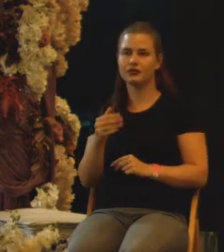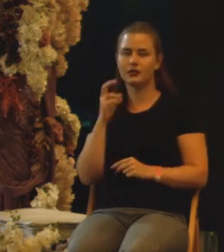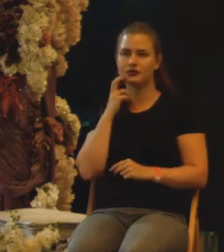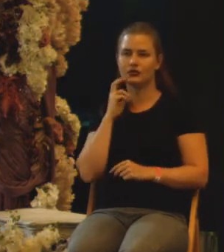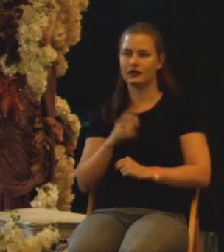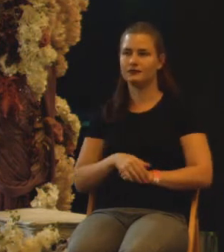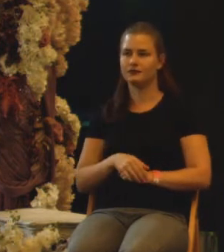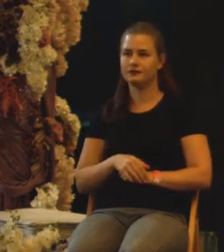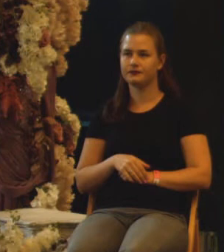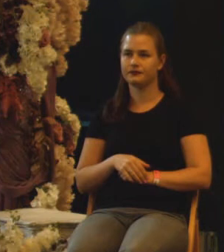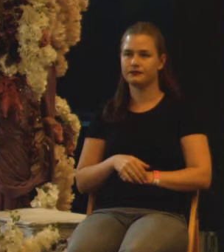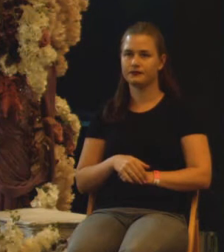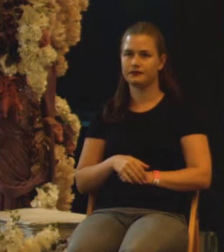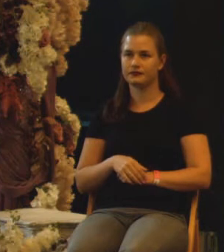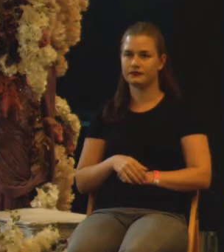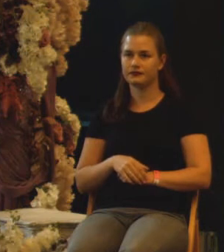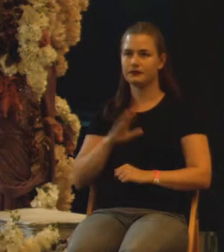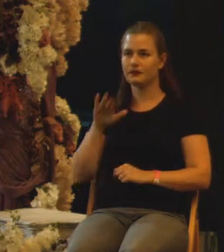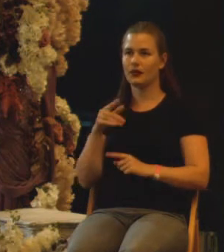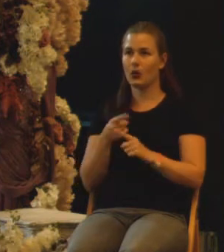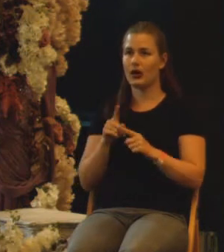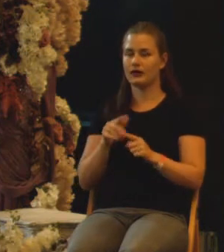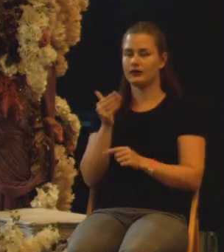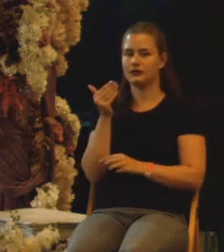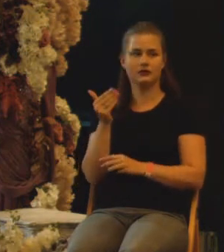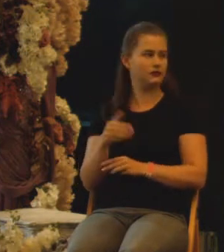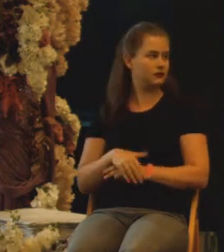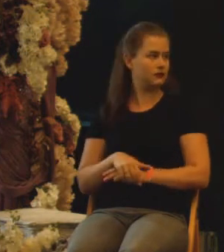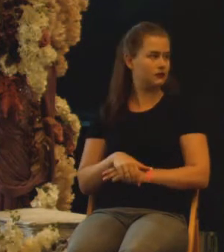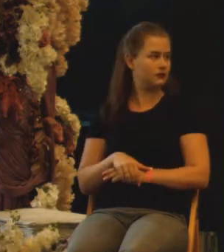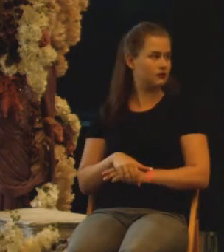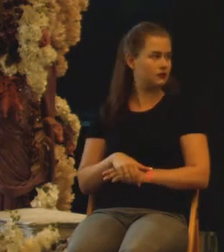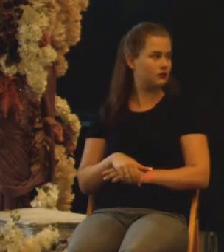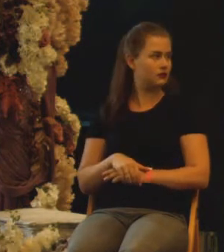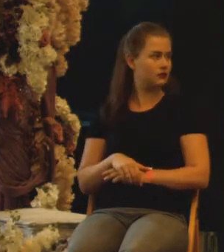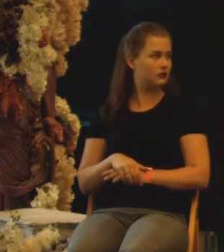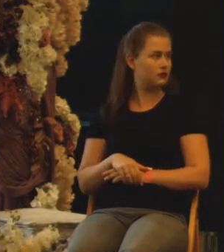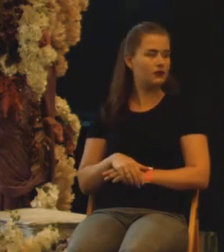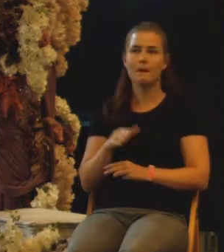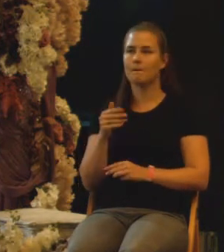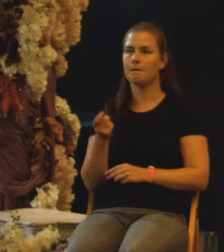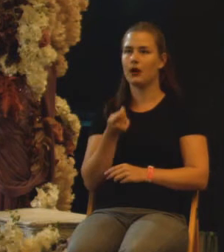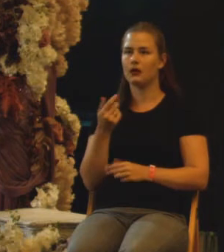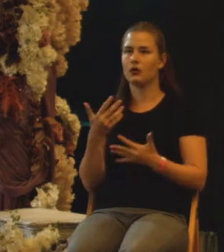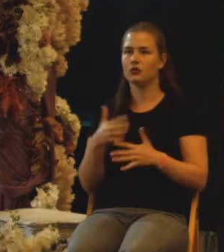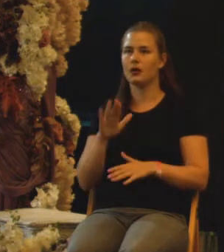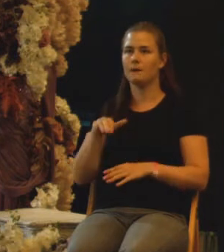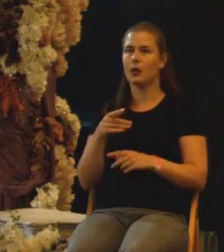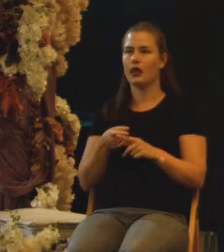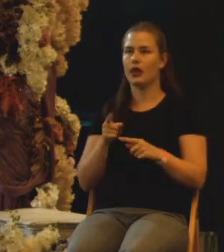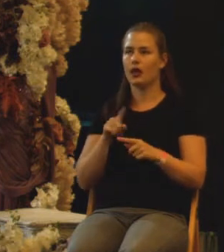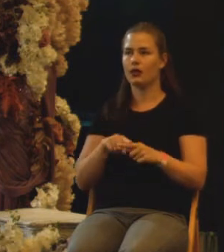объективно сексуальной. После этого ты... Я должна смотреть на время, сори. Мало уже. После